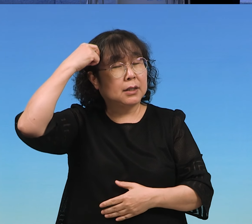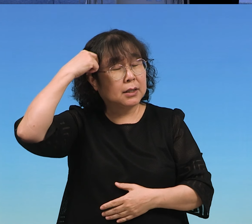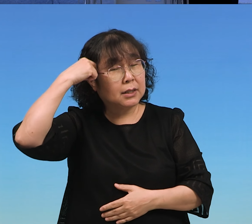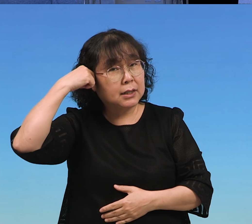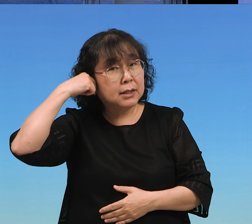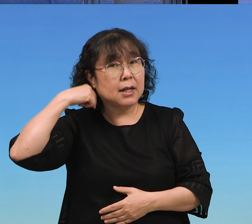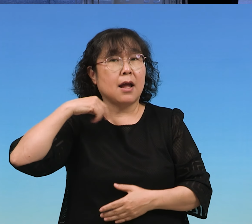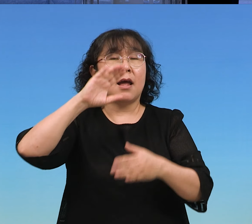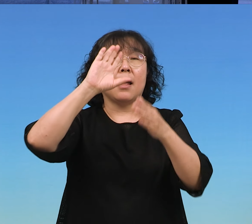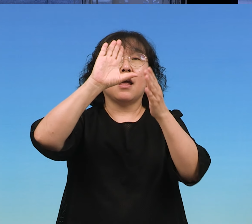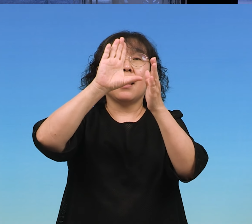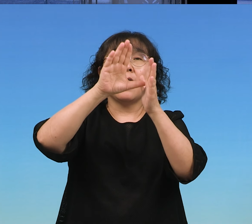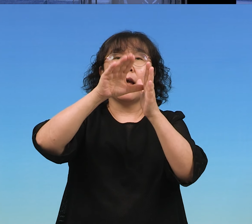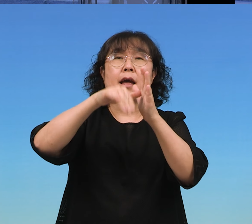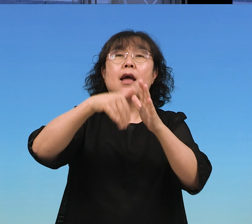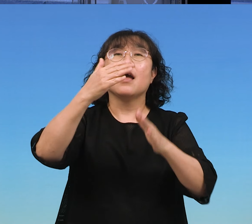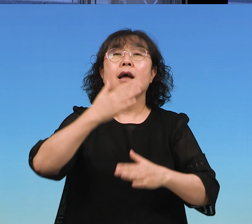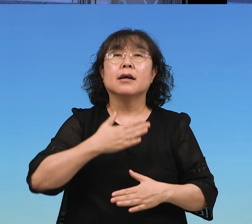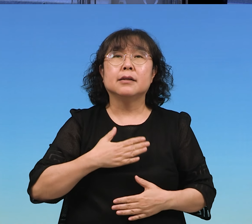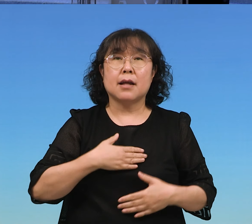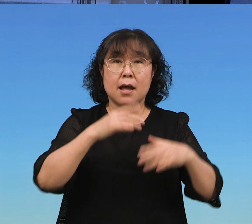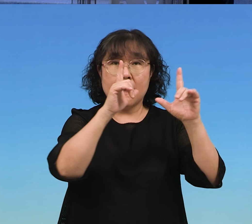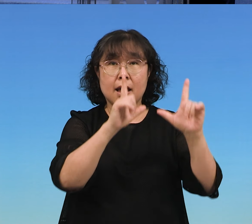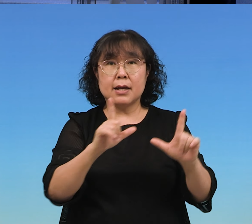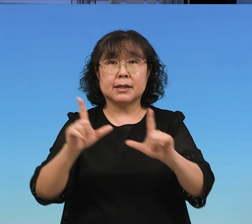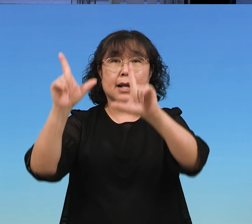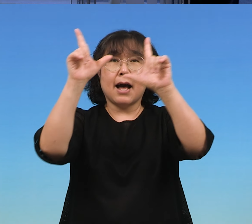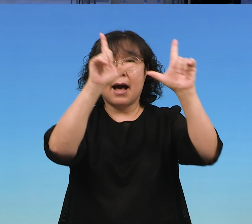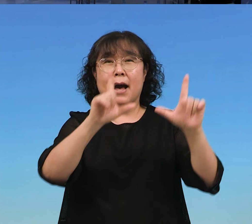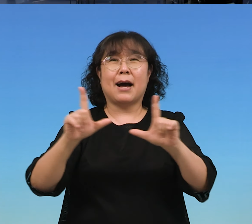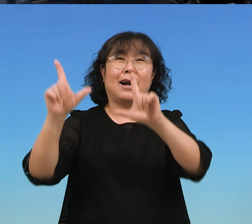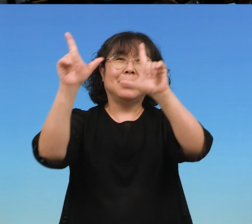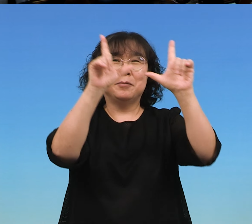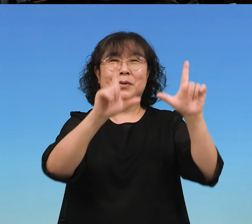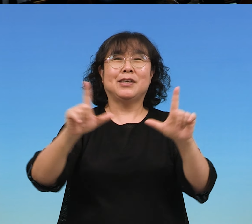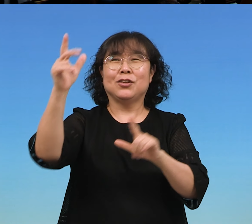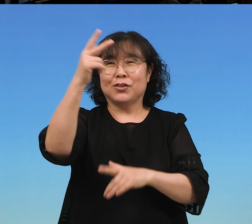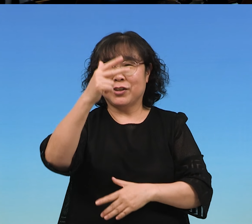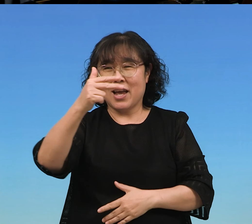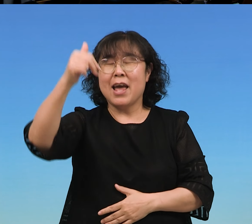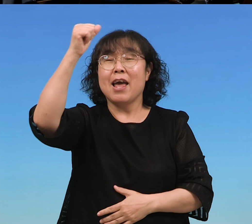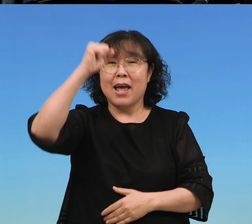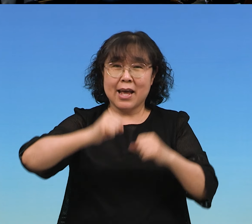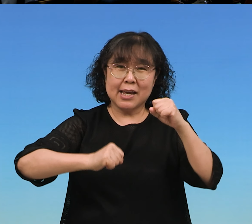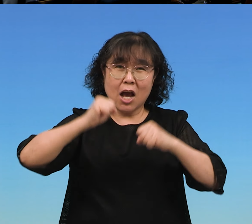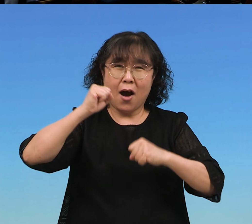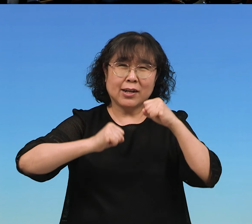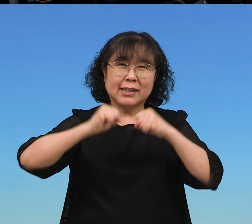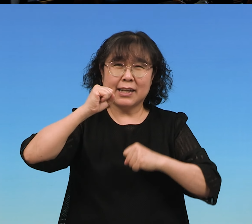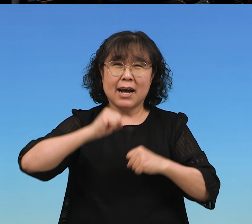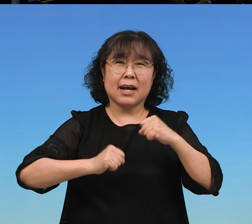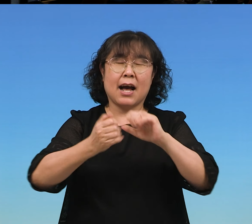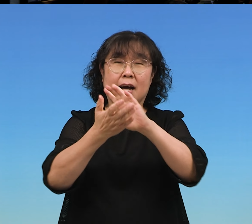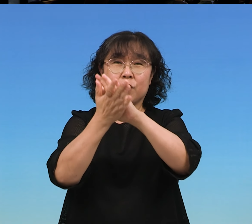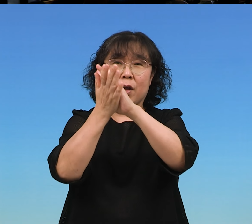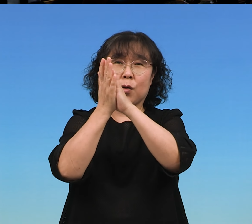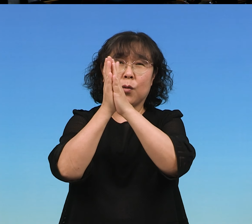살아계신 그 하나님을 느낄 때 내 삶은 주의 역사가 되고,